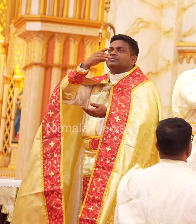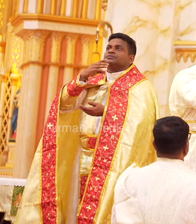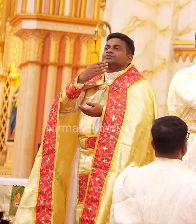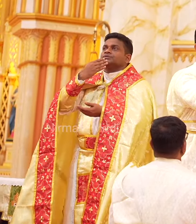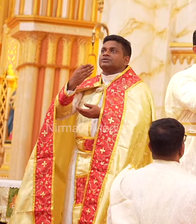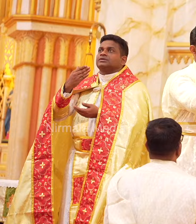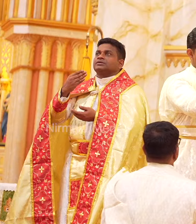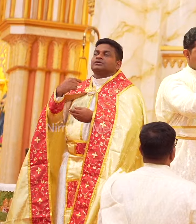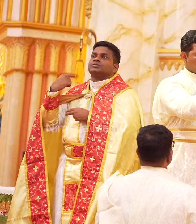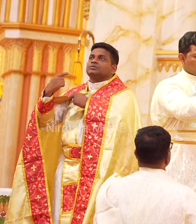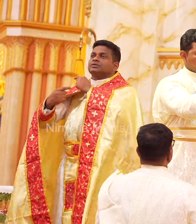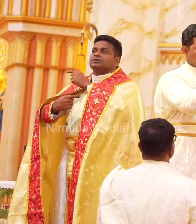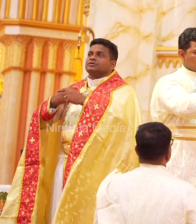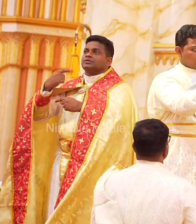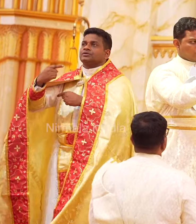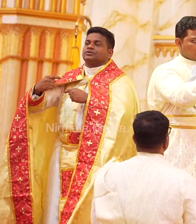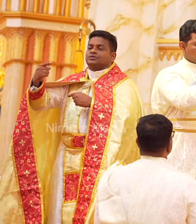പരിശുദ്ധാത്മാവിനും സ്തുതി ആദ്യ മുതൽ